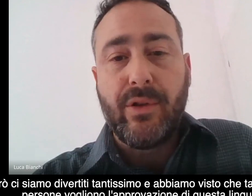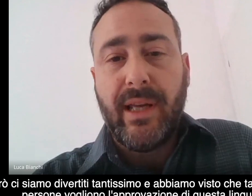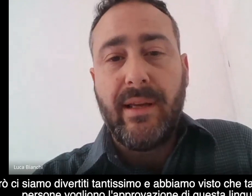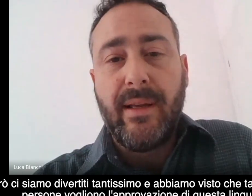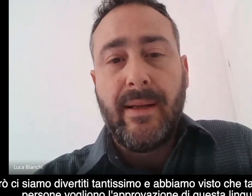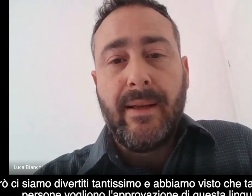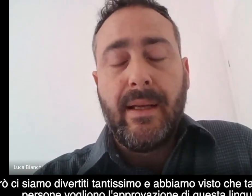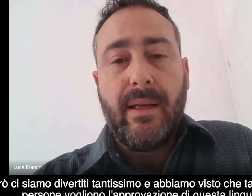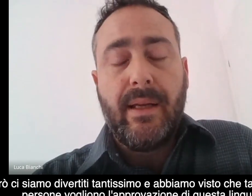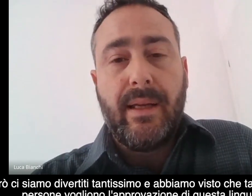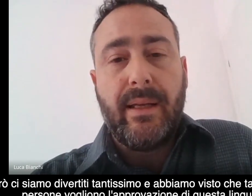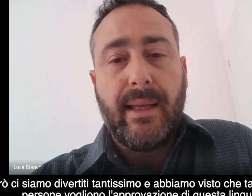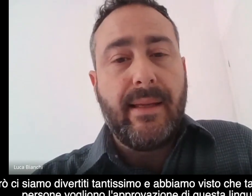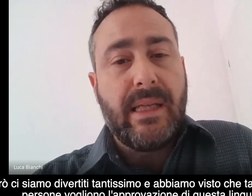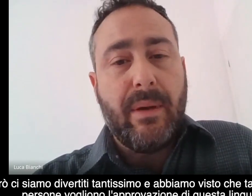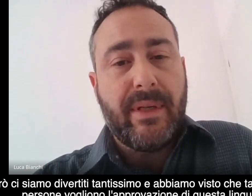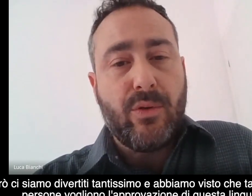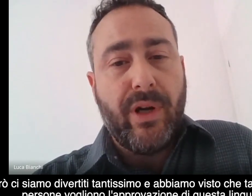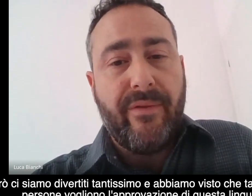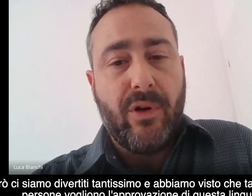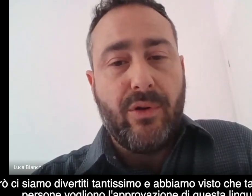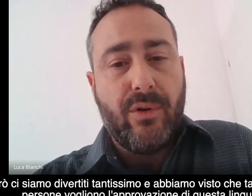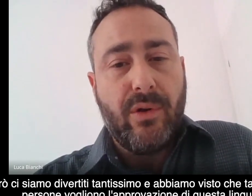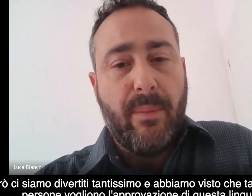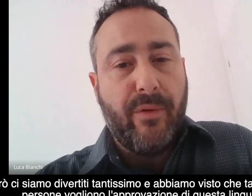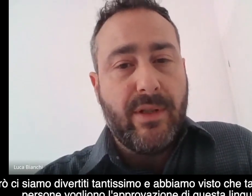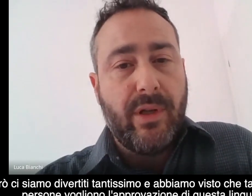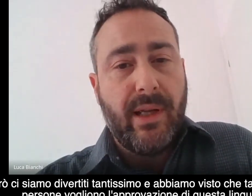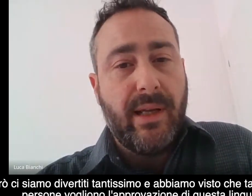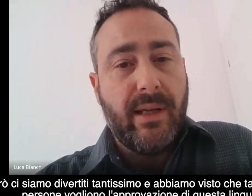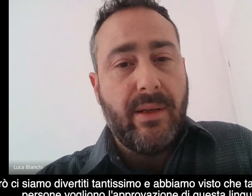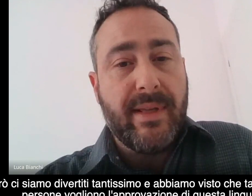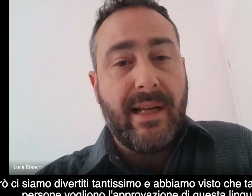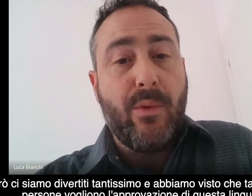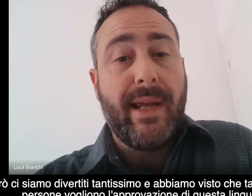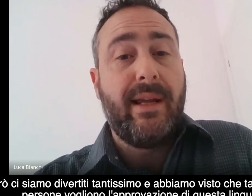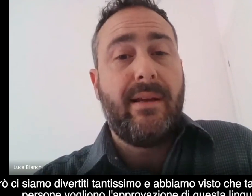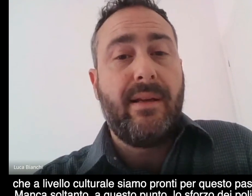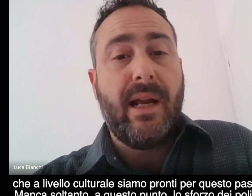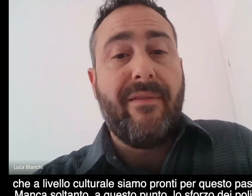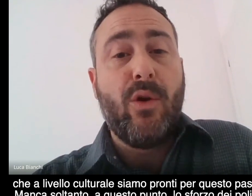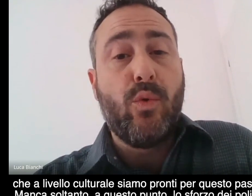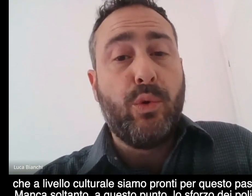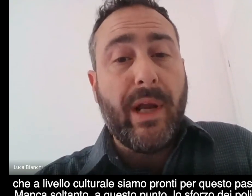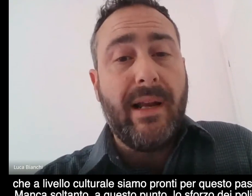che tantissime persone vogliono l'approvazione di questa lingua che a livello culturale